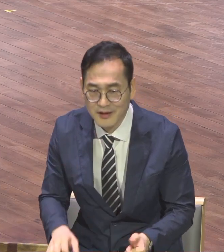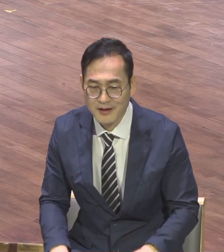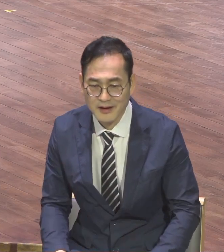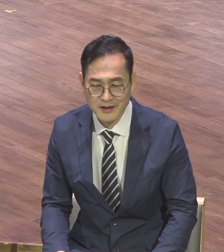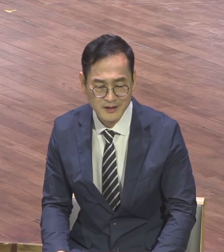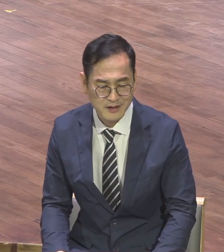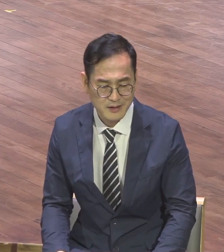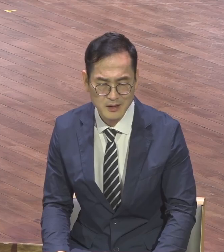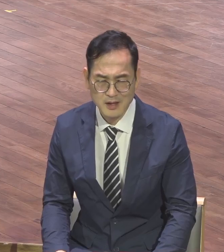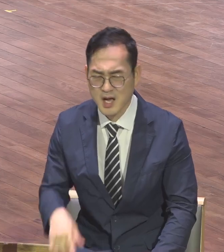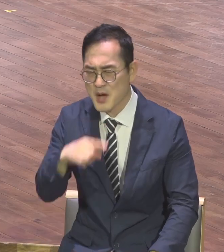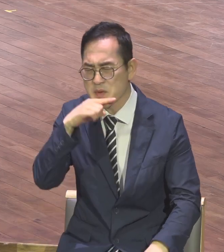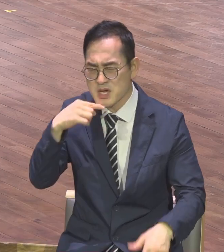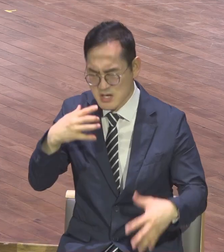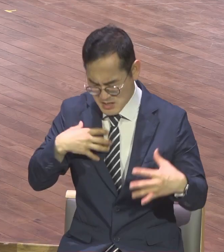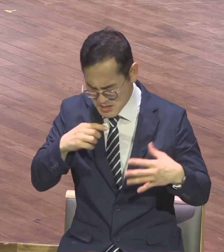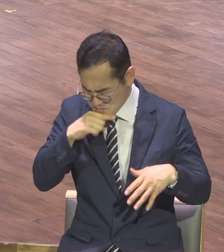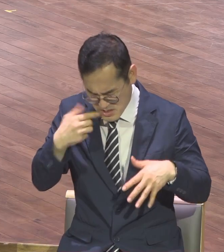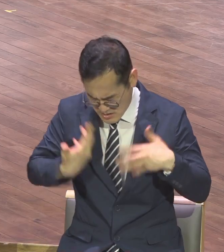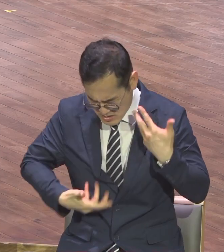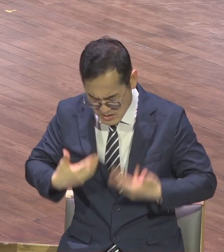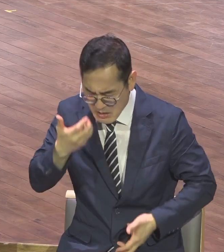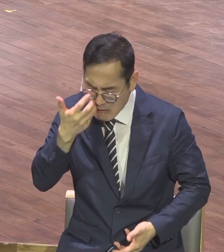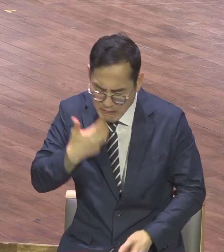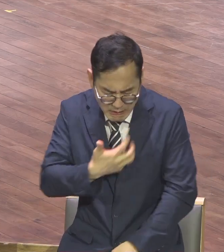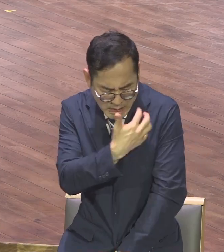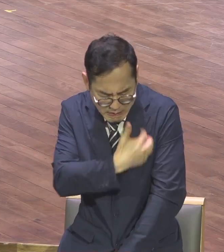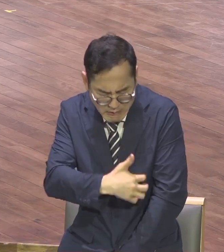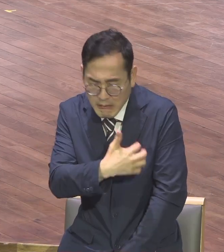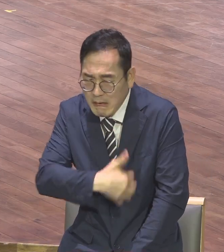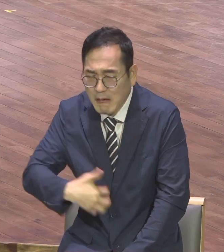말입니까? 온몸에 피투성이 됐겠죠.